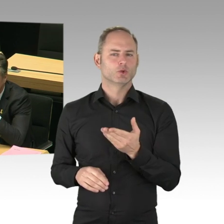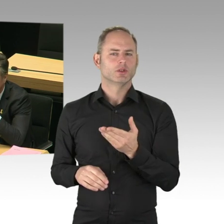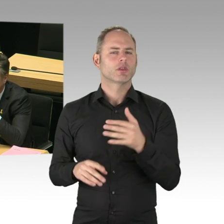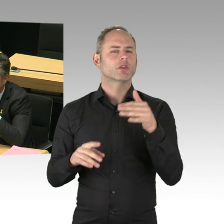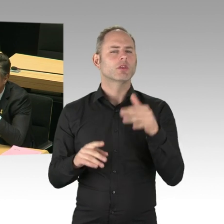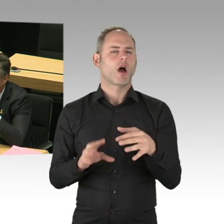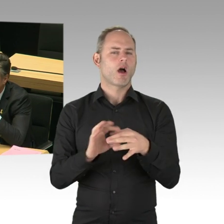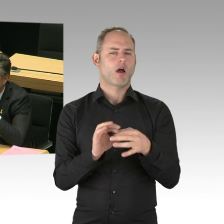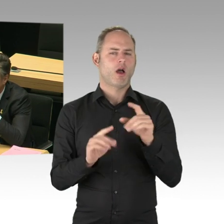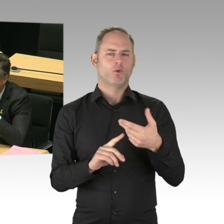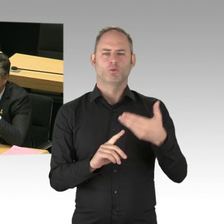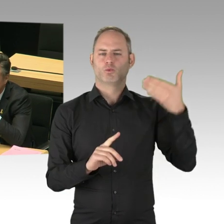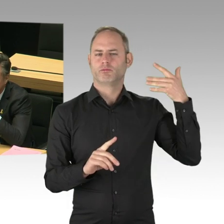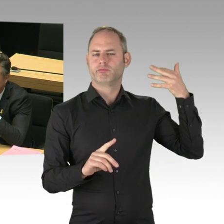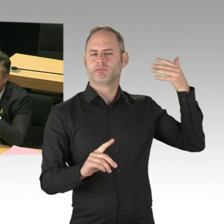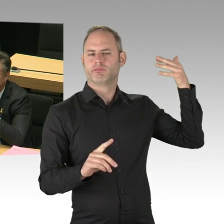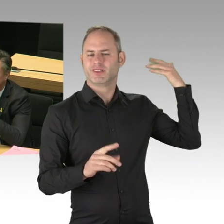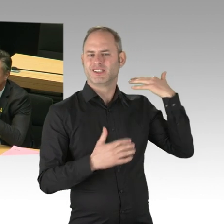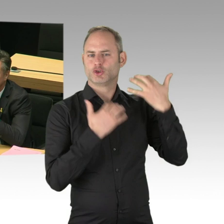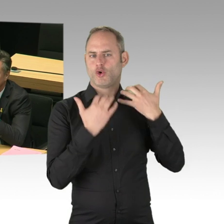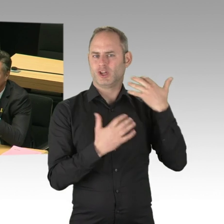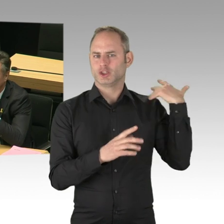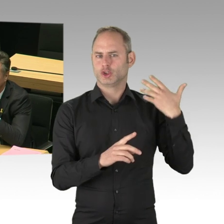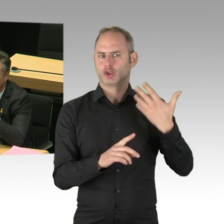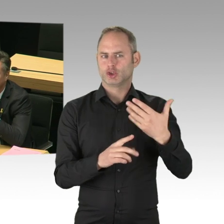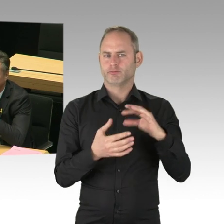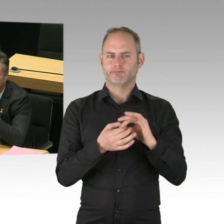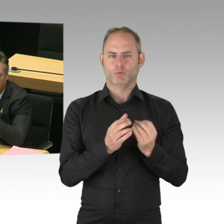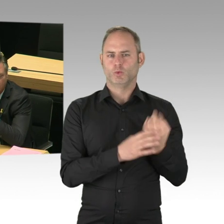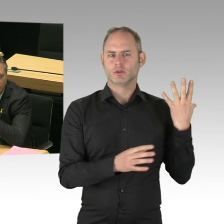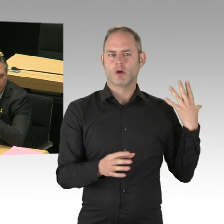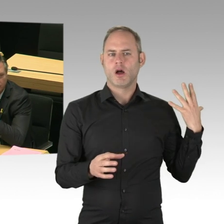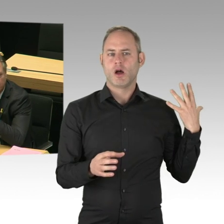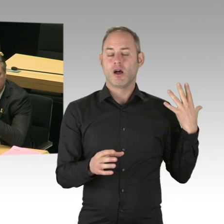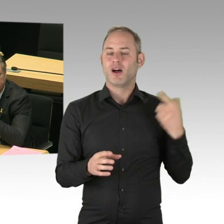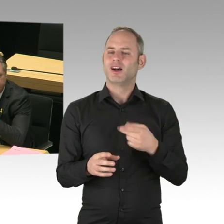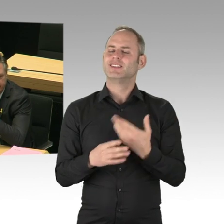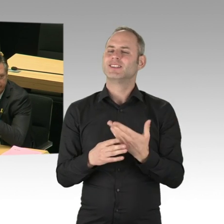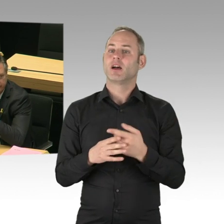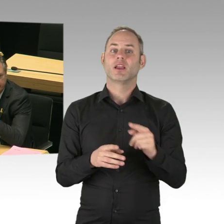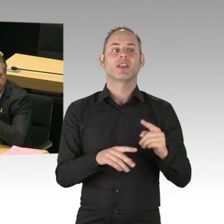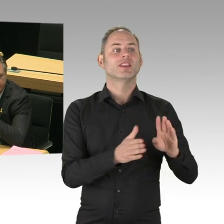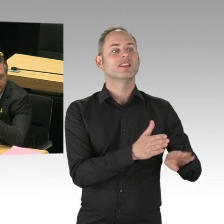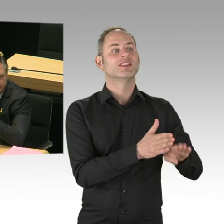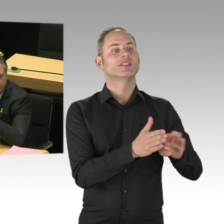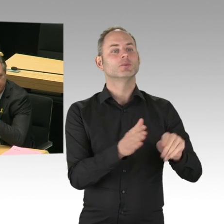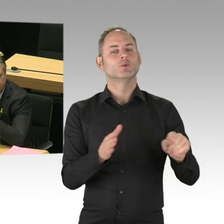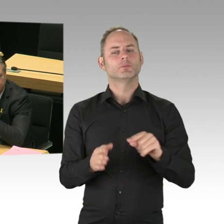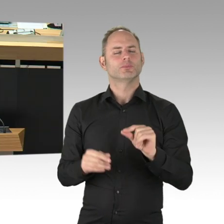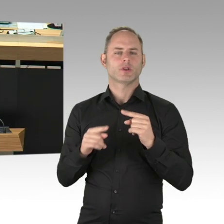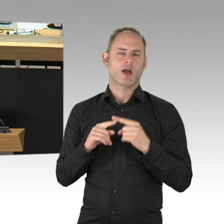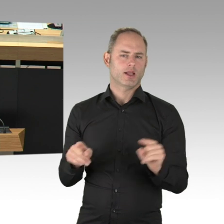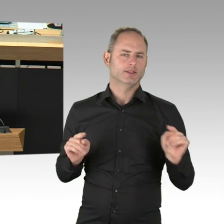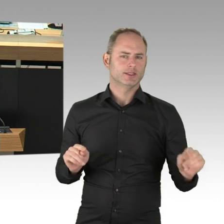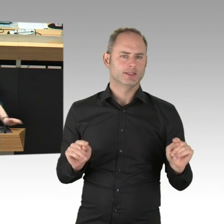sind selbstverständlich gut und richtig, erreichen am Ende aber nur diejenigen, die ohnehin sensibilisiert und engagiert sind. Und im Rahmen